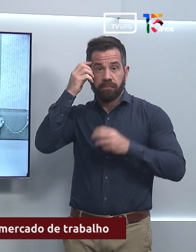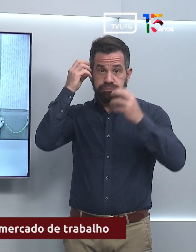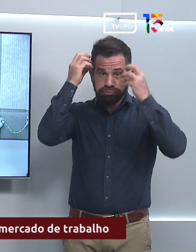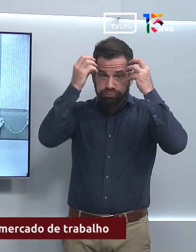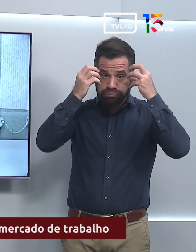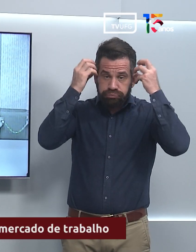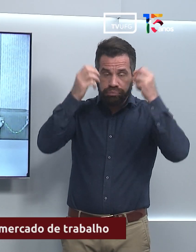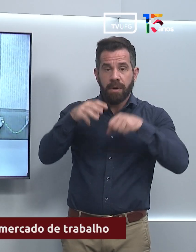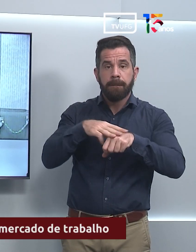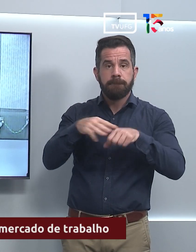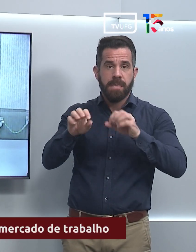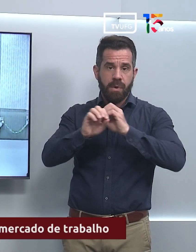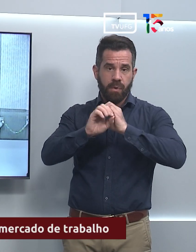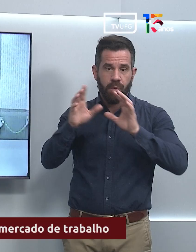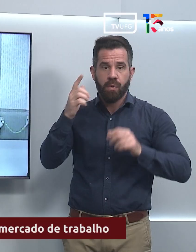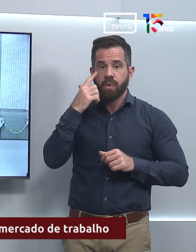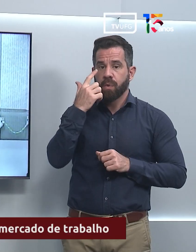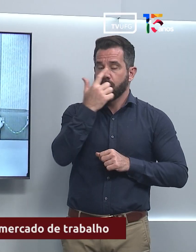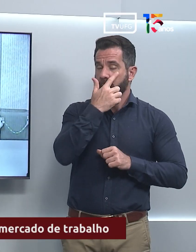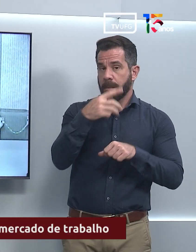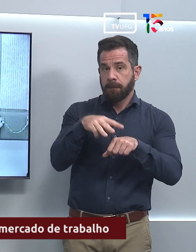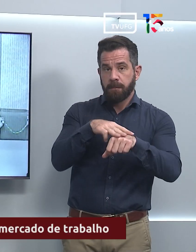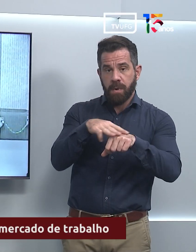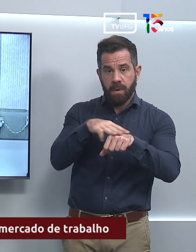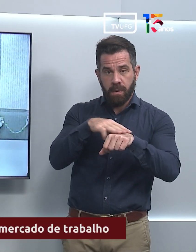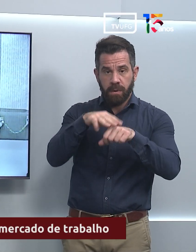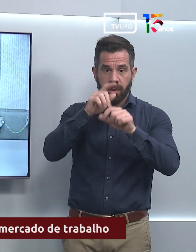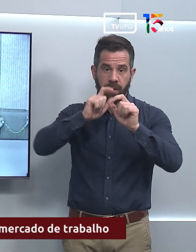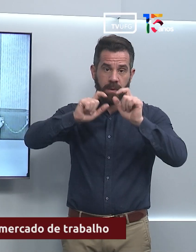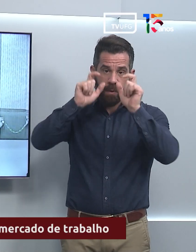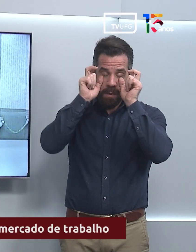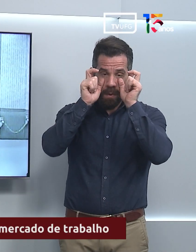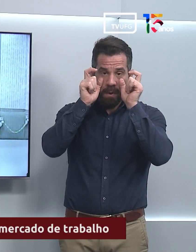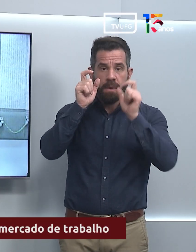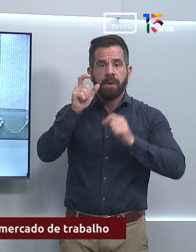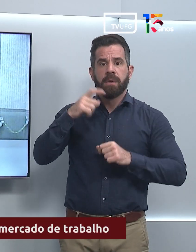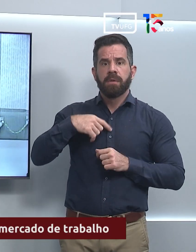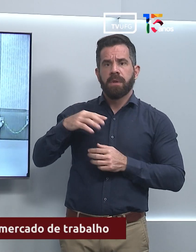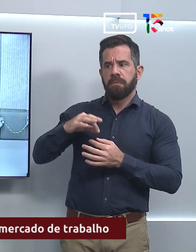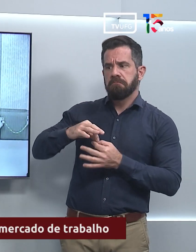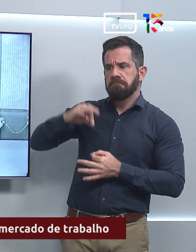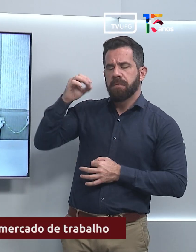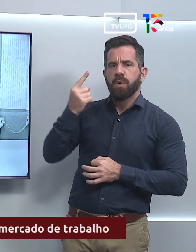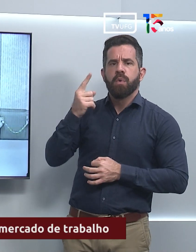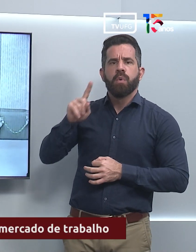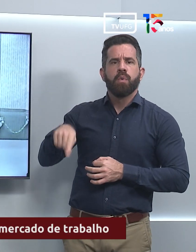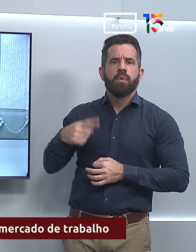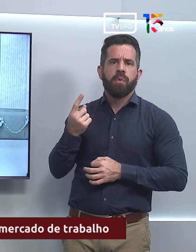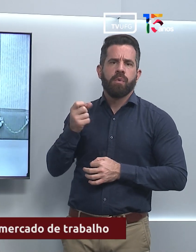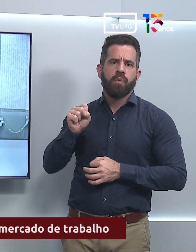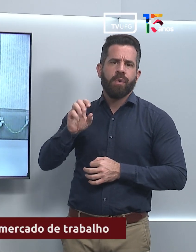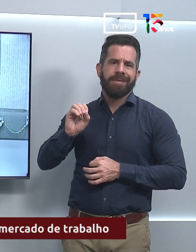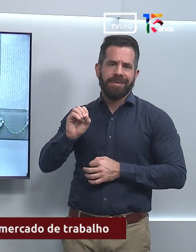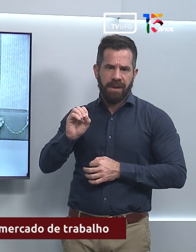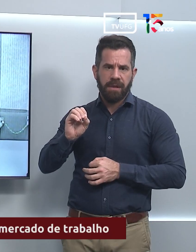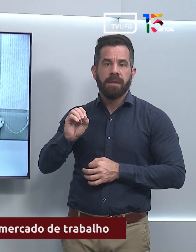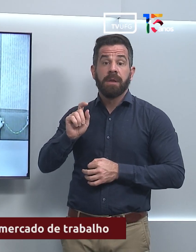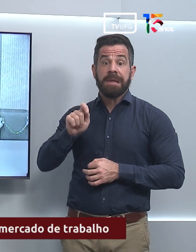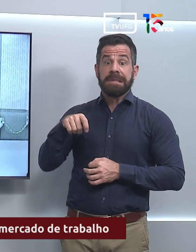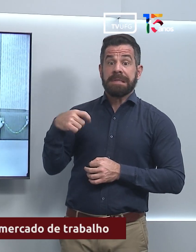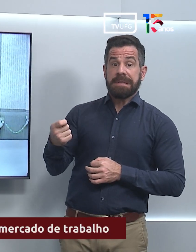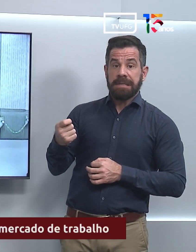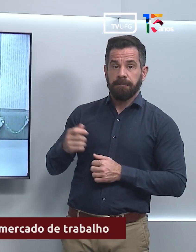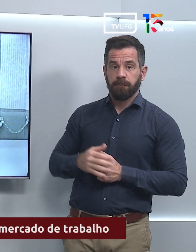cacheados, castanho claro, olhos castanhos, uso óculos, tenho 1,80 de altura e meu sinal em